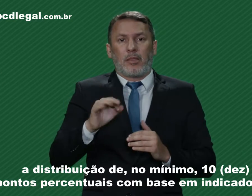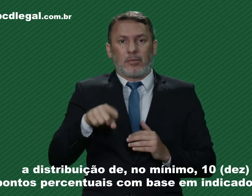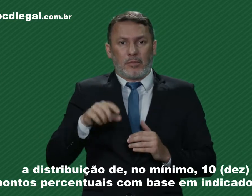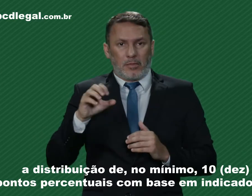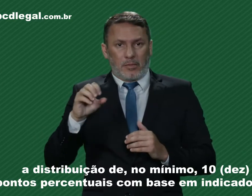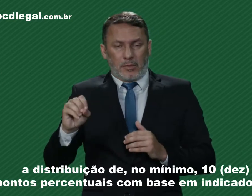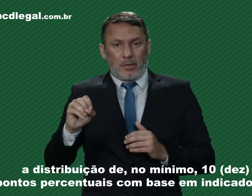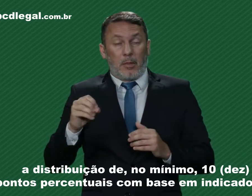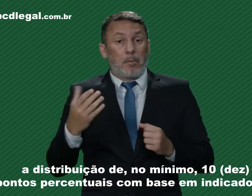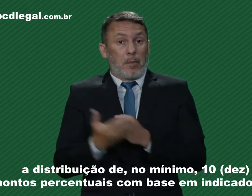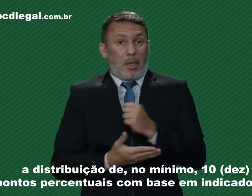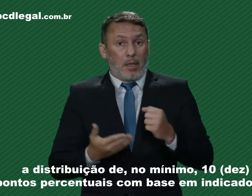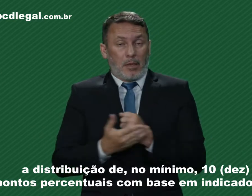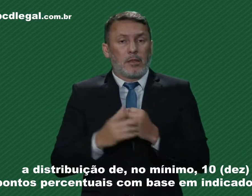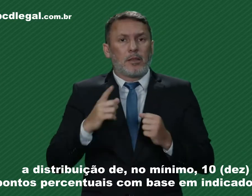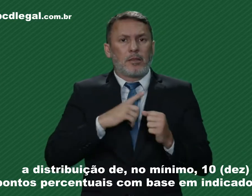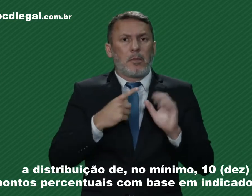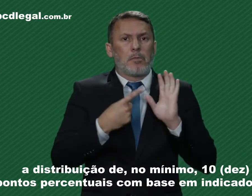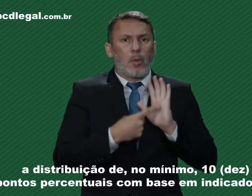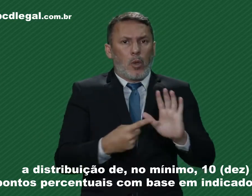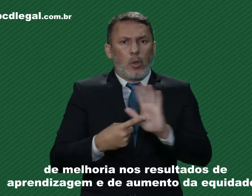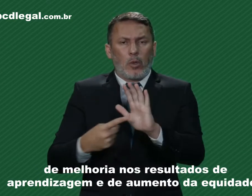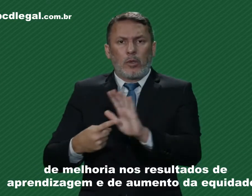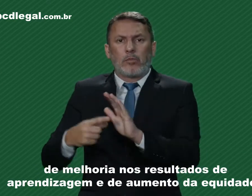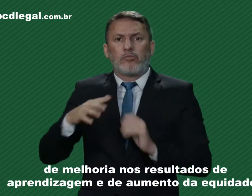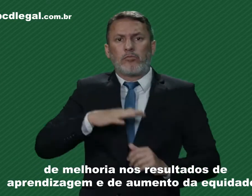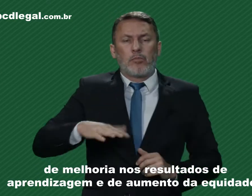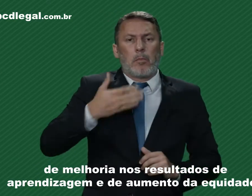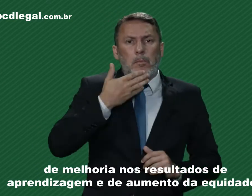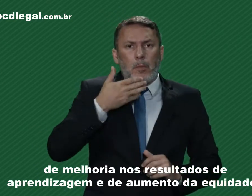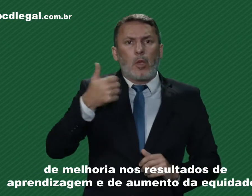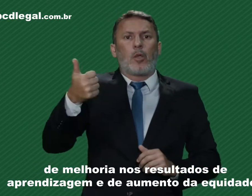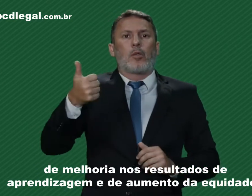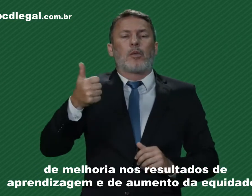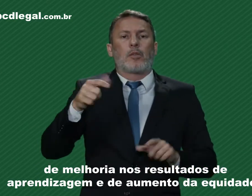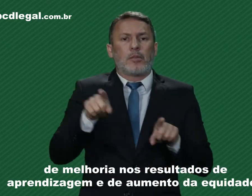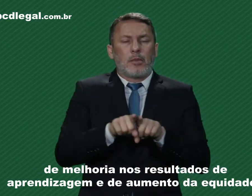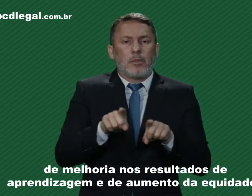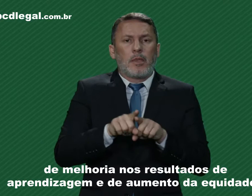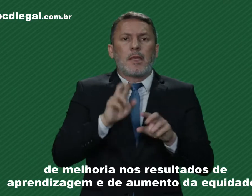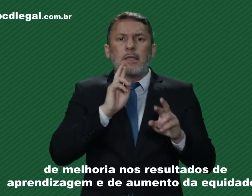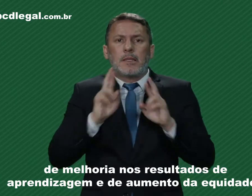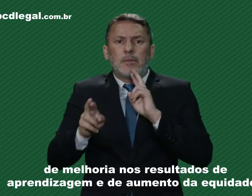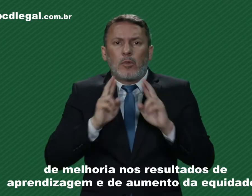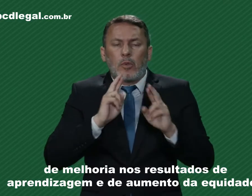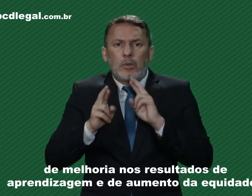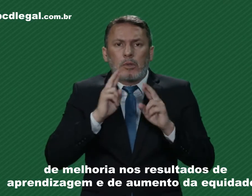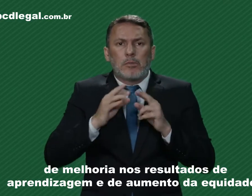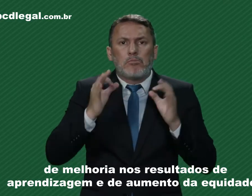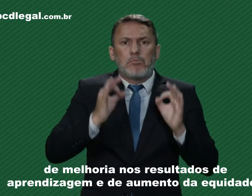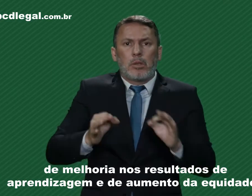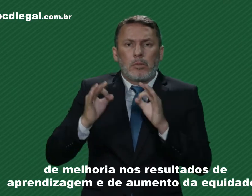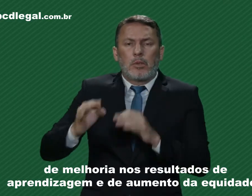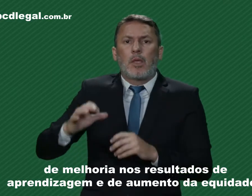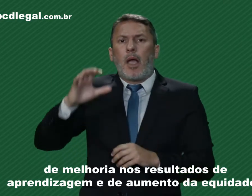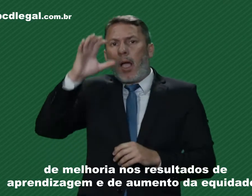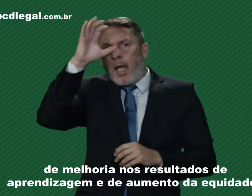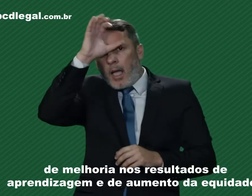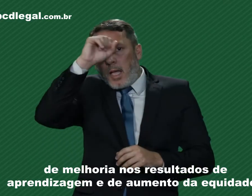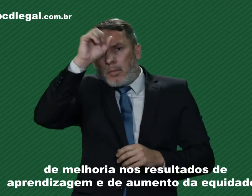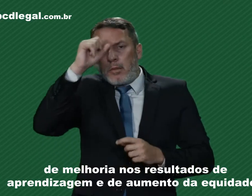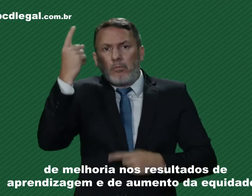pontos percentuais com base em indicadores de melhoria e nos resultados de aprendizagem e de aumento